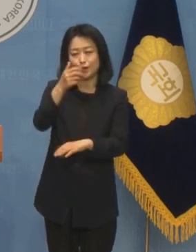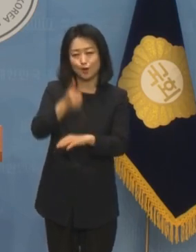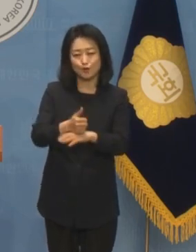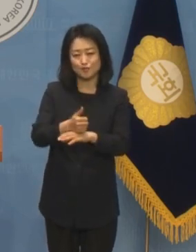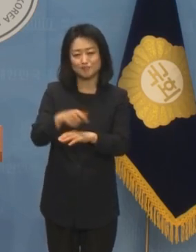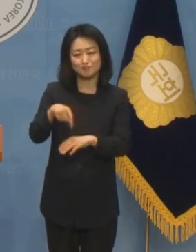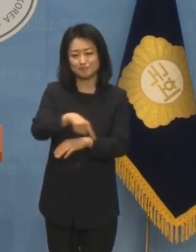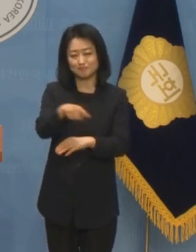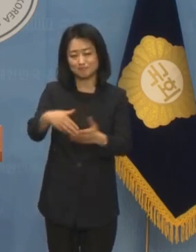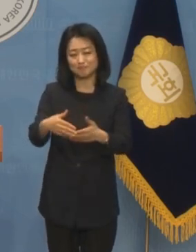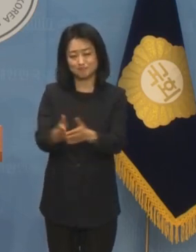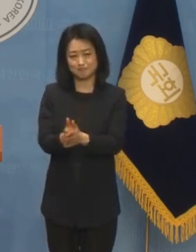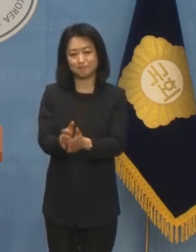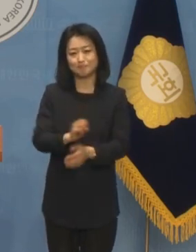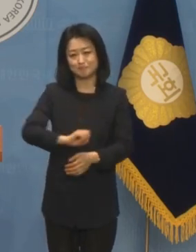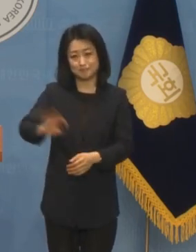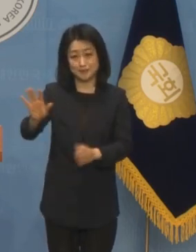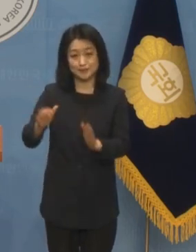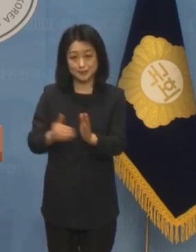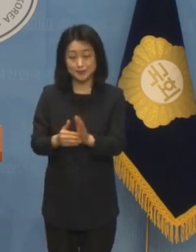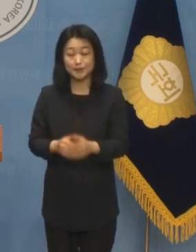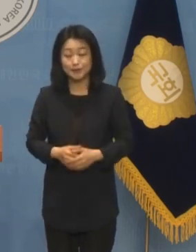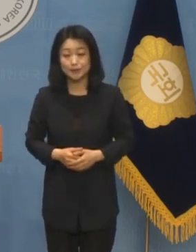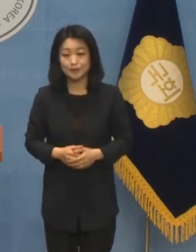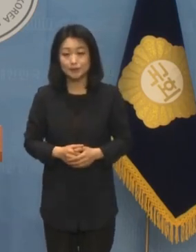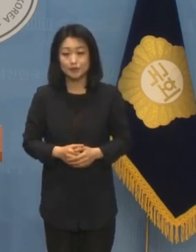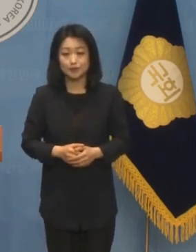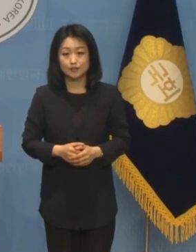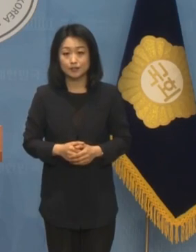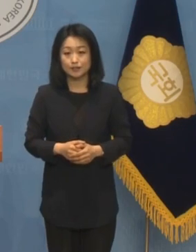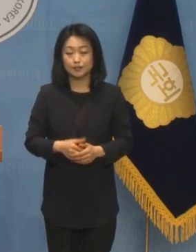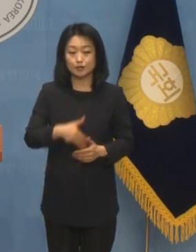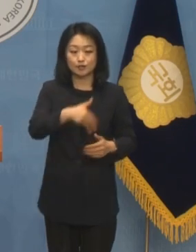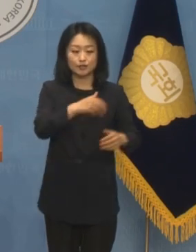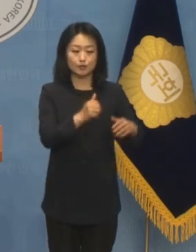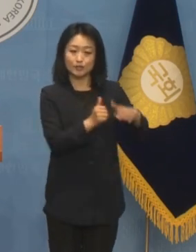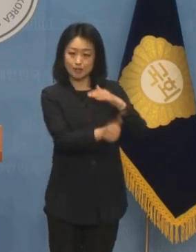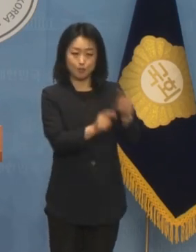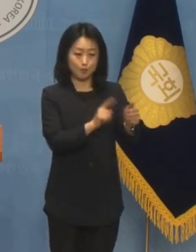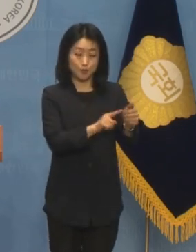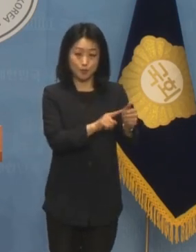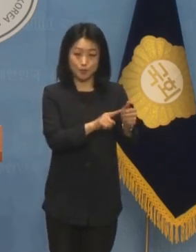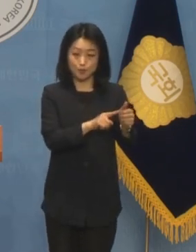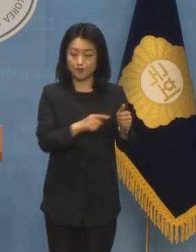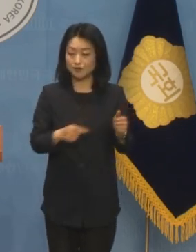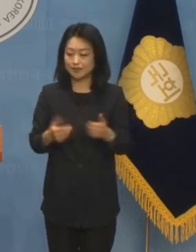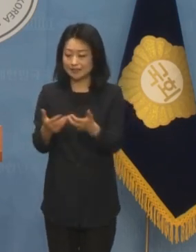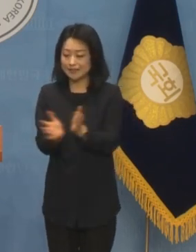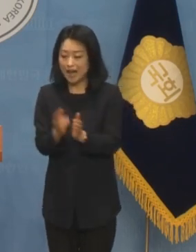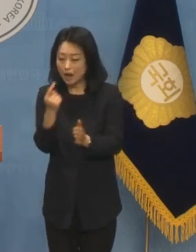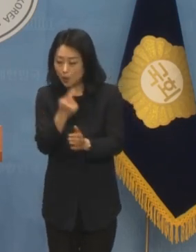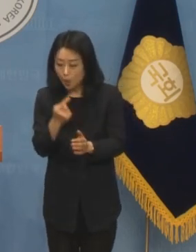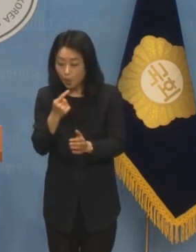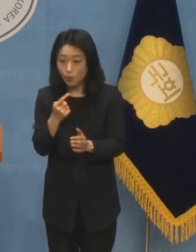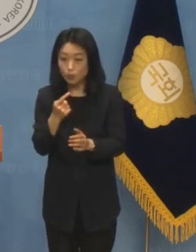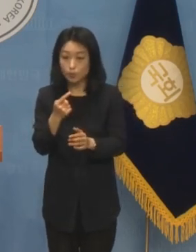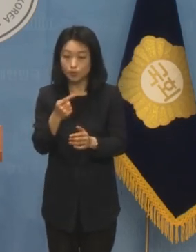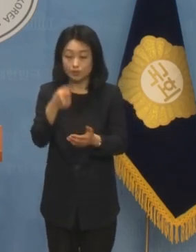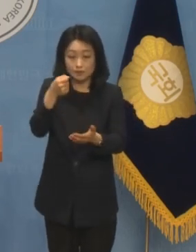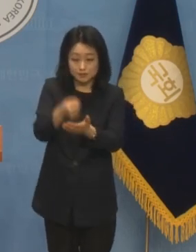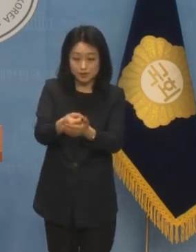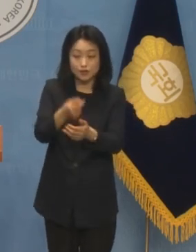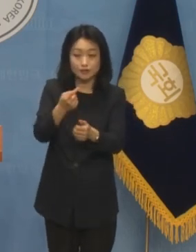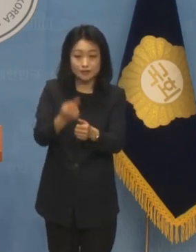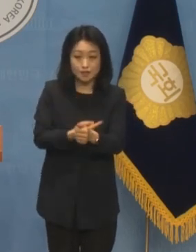국민의힘 원내대표는 우리 의원들께서 당론으로 정했던 이 사안에 대해서 어긋남이 없이